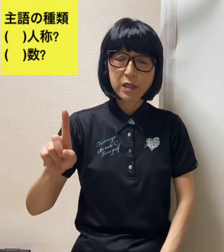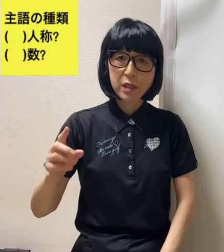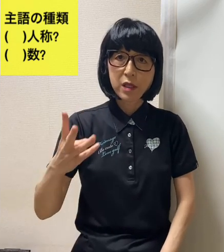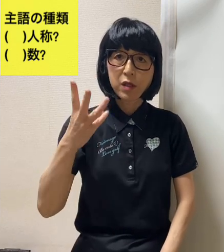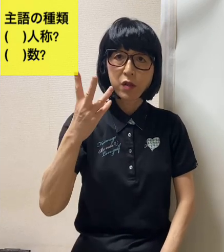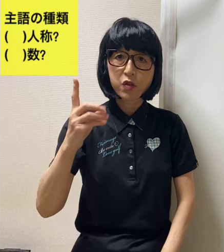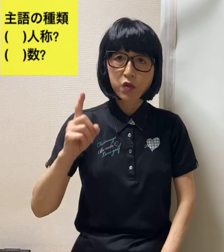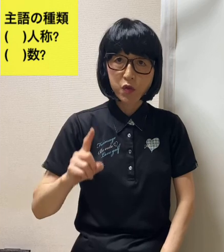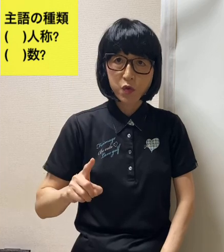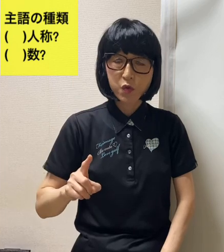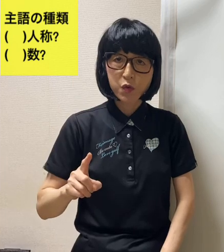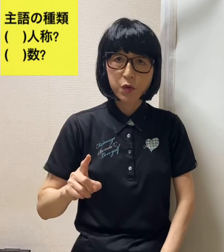1、 you。